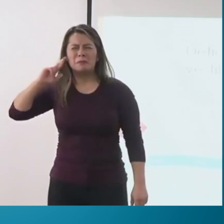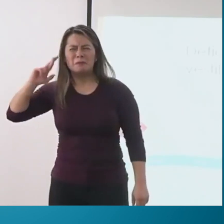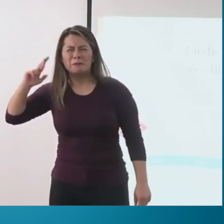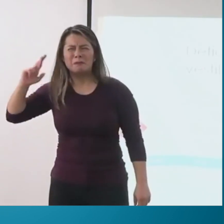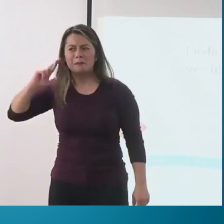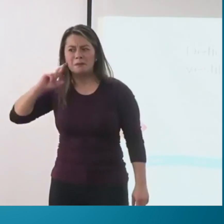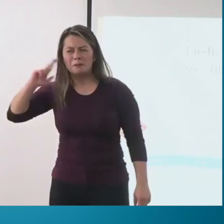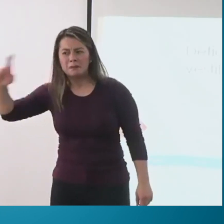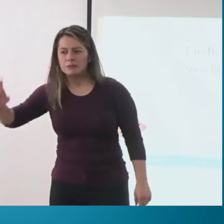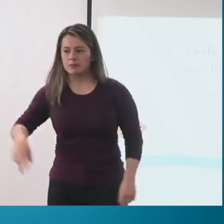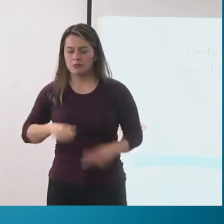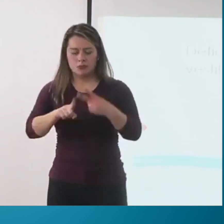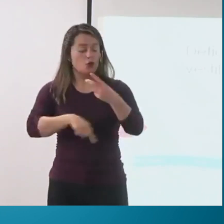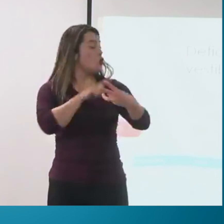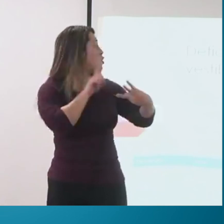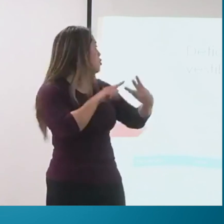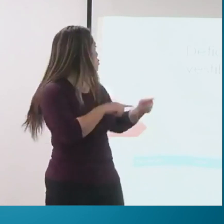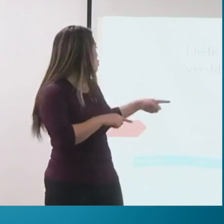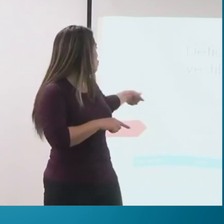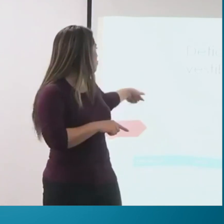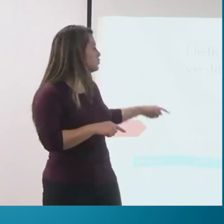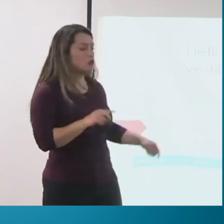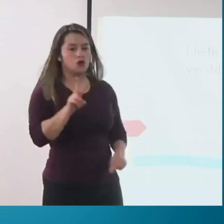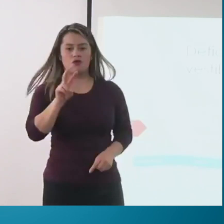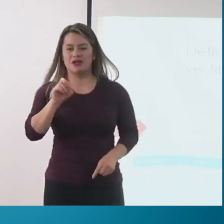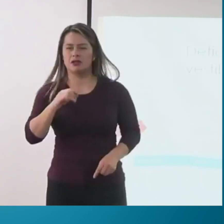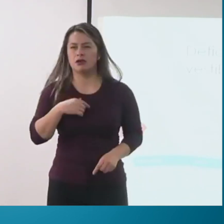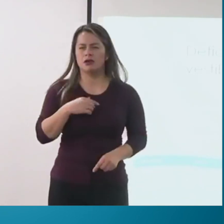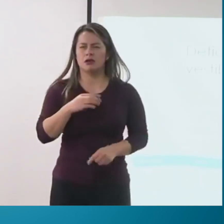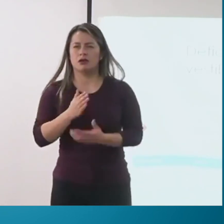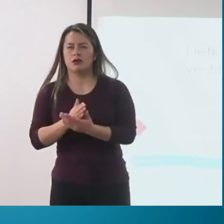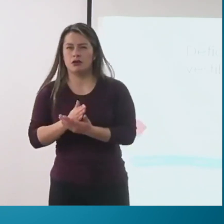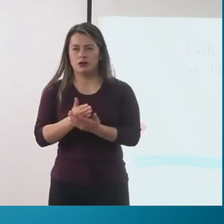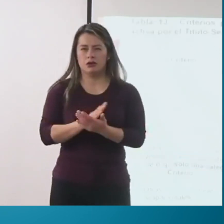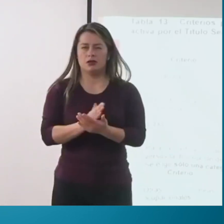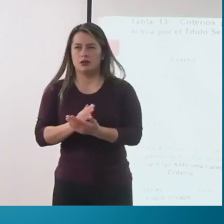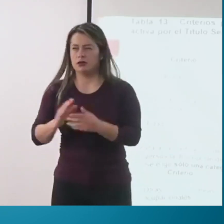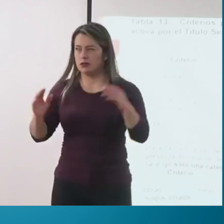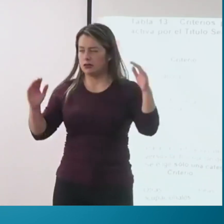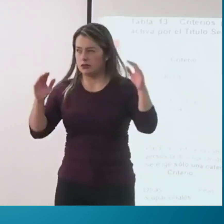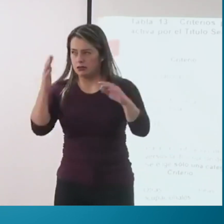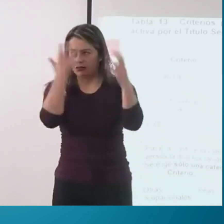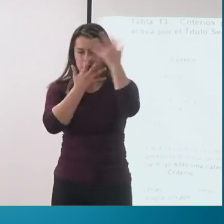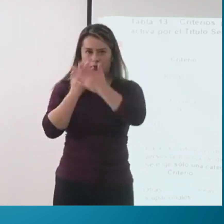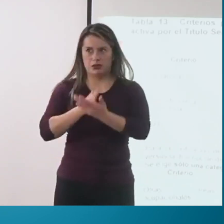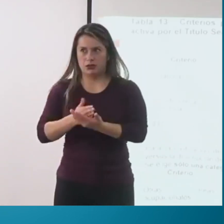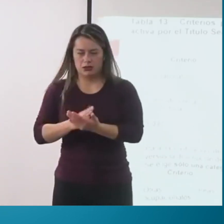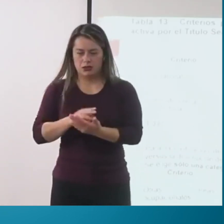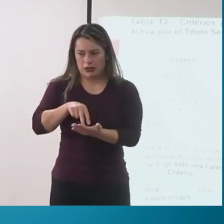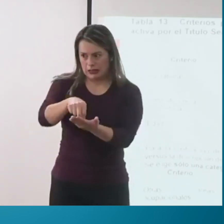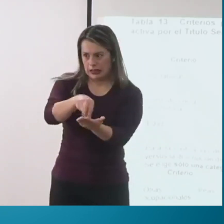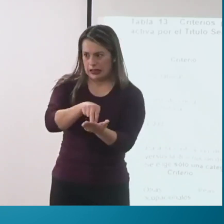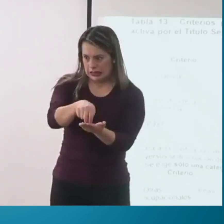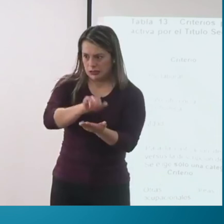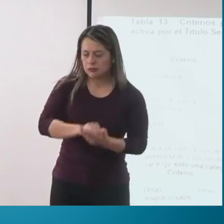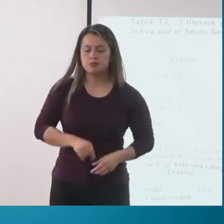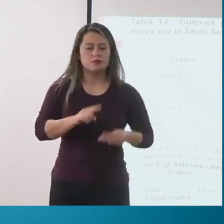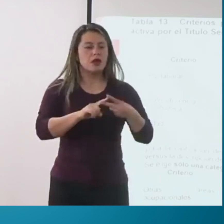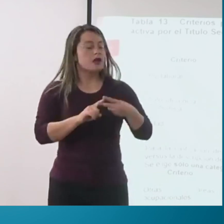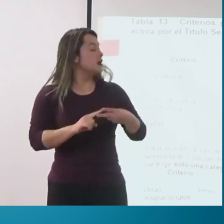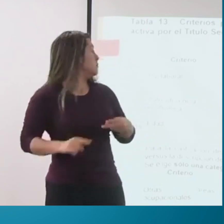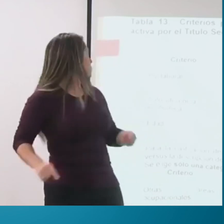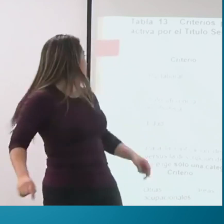deme más, deme menos, está muy estandarizado, digamos, son tablas muy claras. Y en la segunda